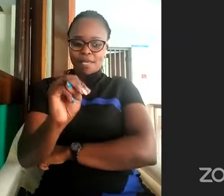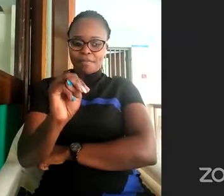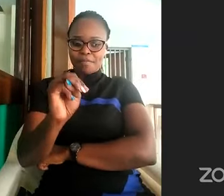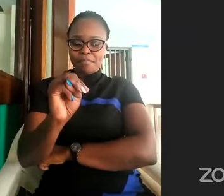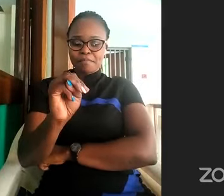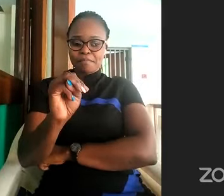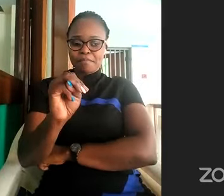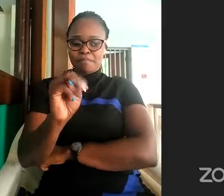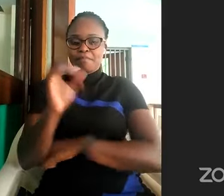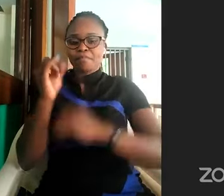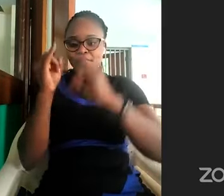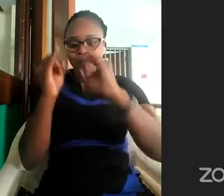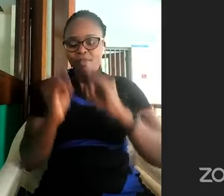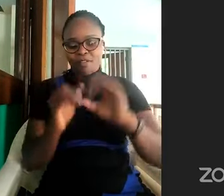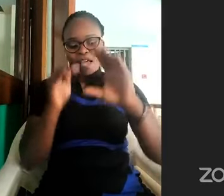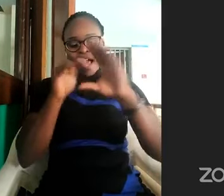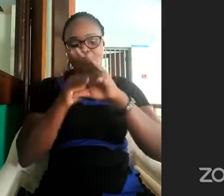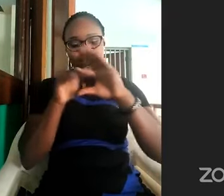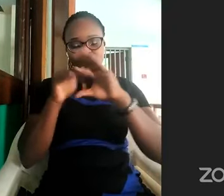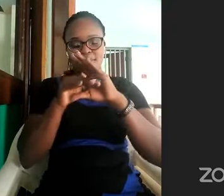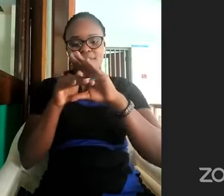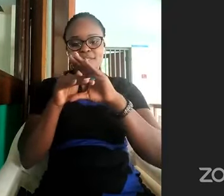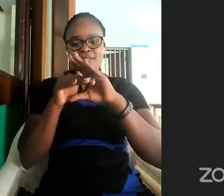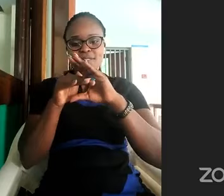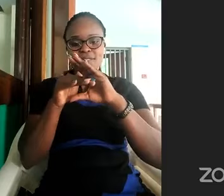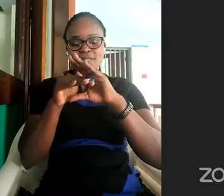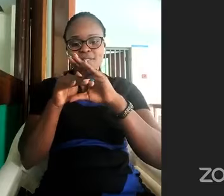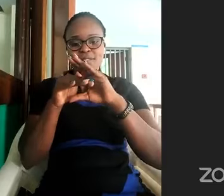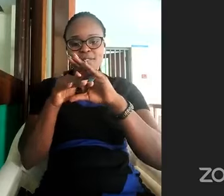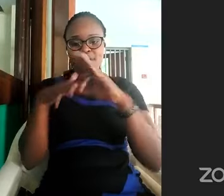healthcare by deaf patients. Kindly go ahead. Thank you.